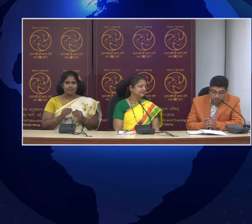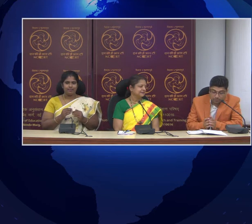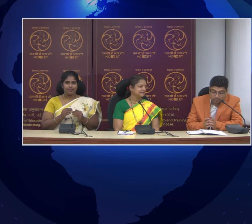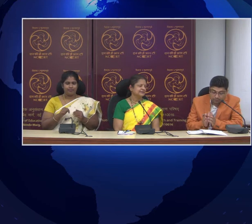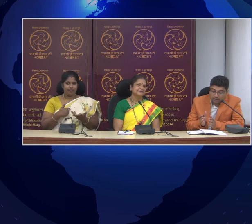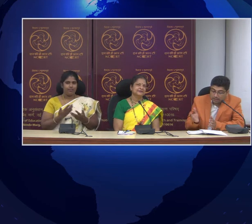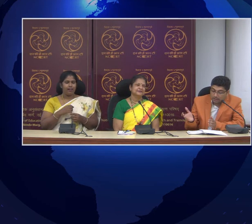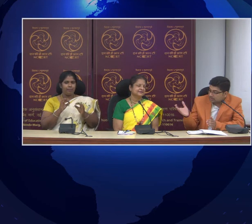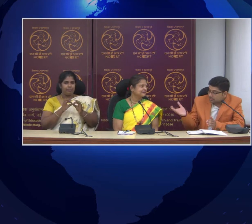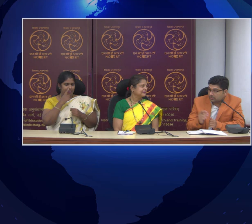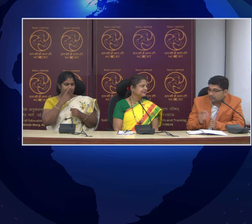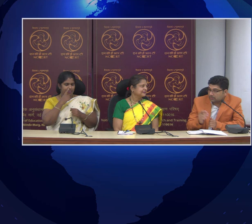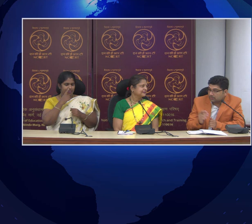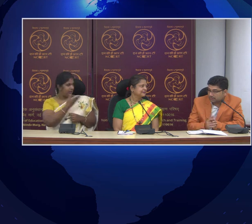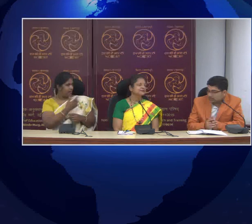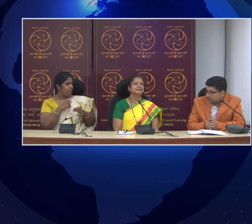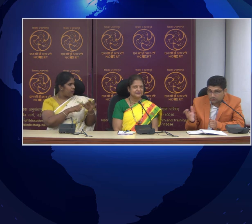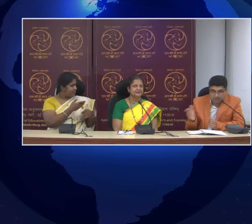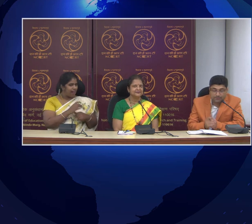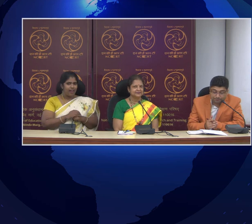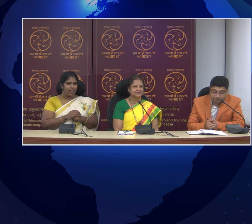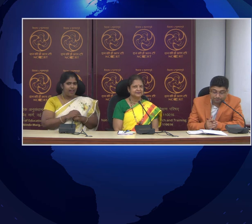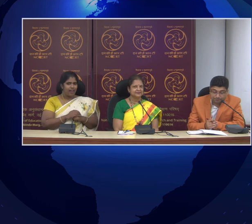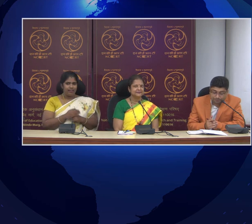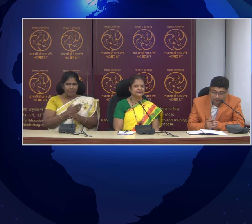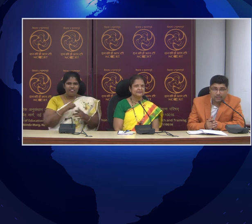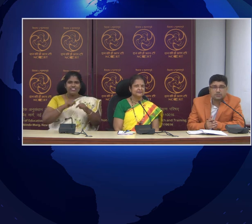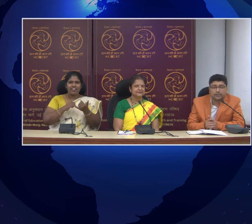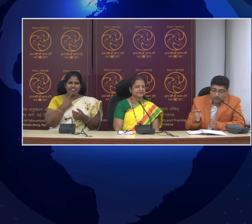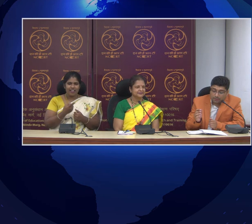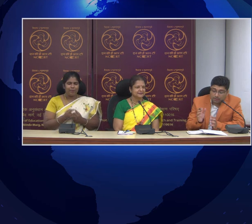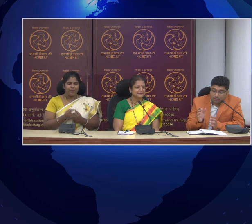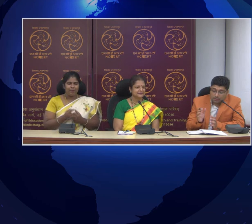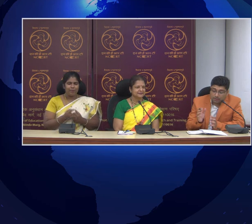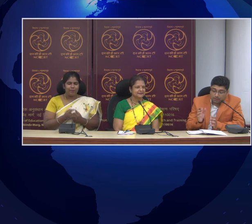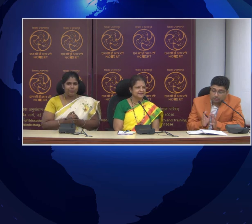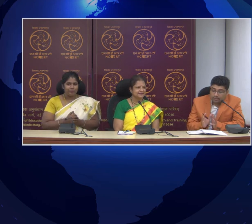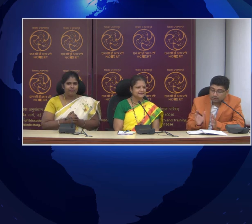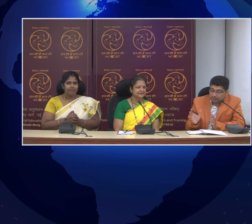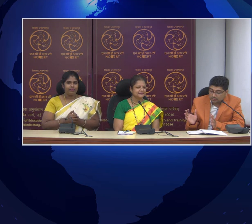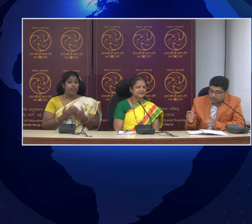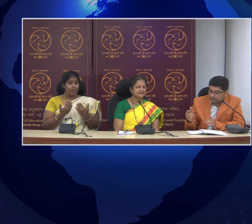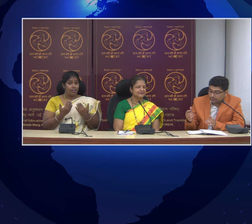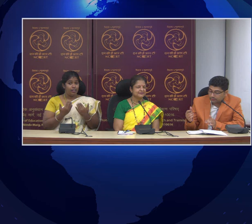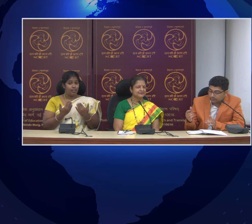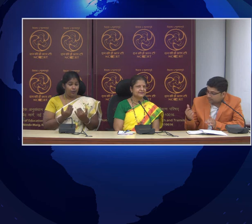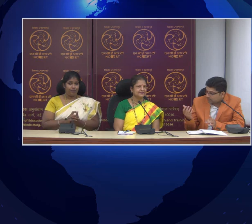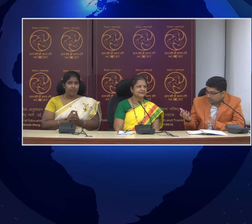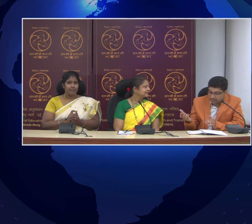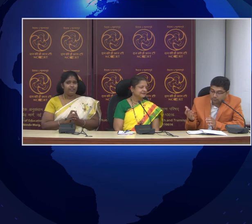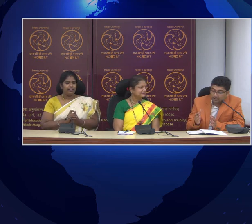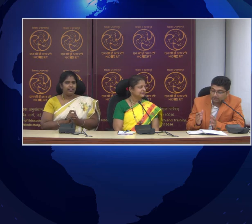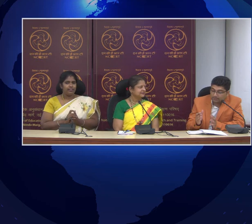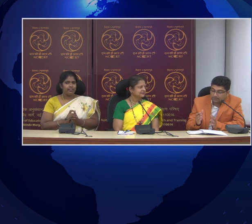you, that by when, Abhi Prabodh sir has, let us know that now we have